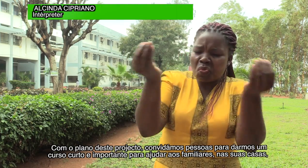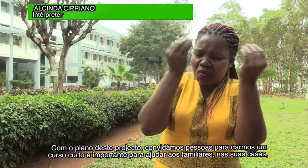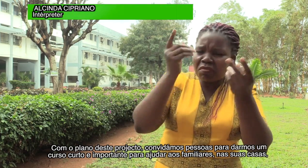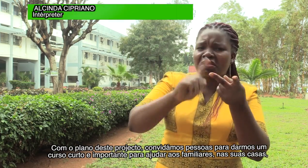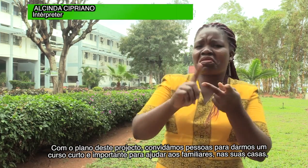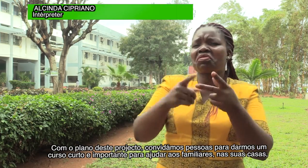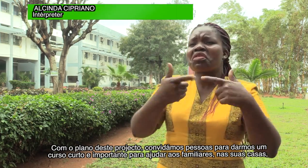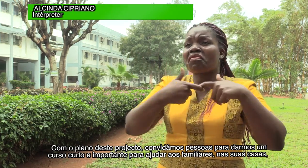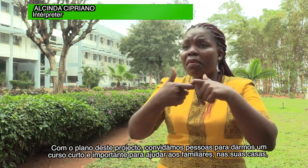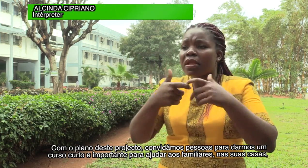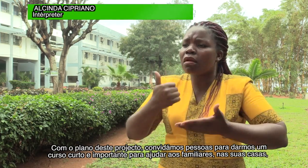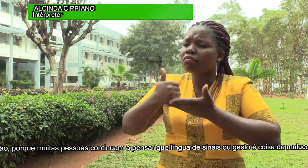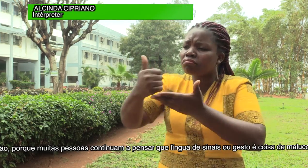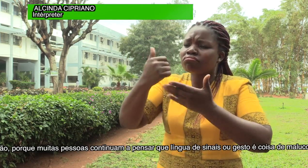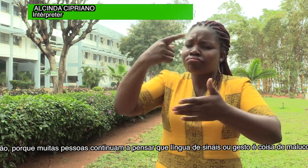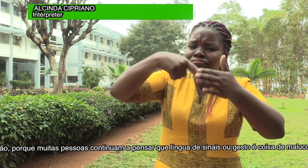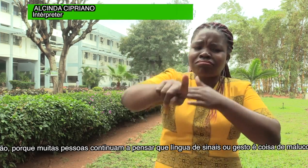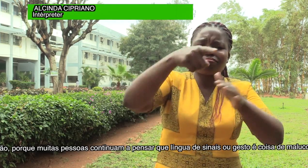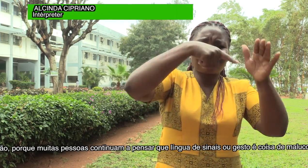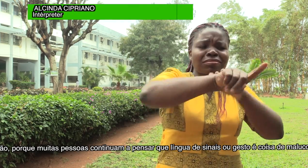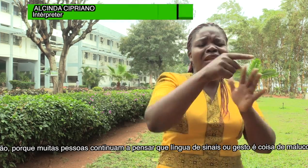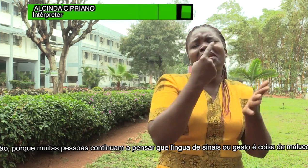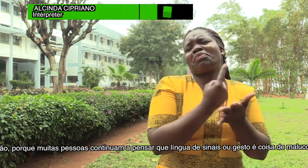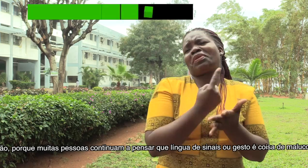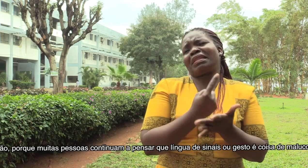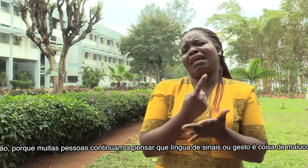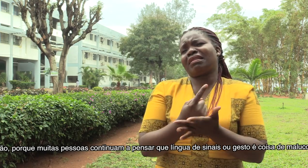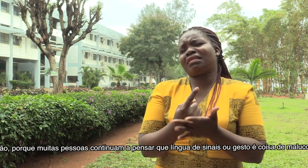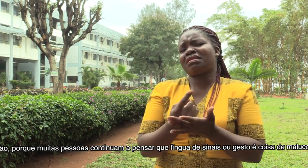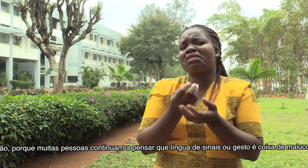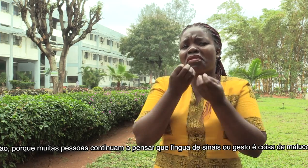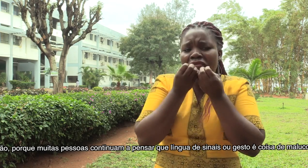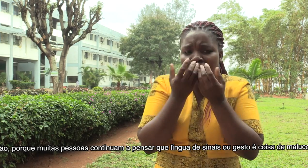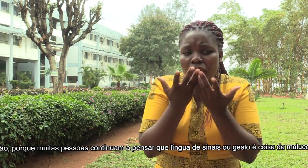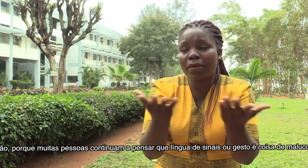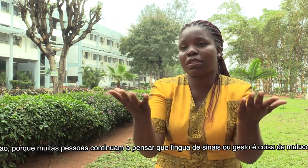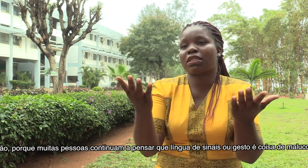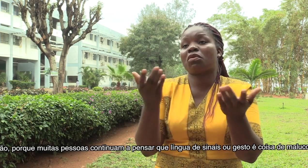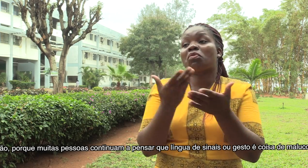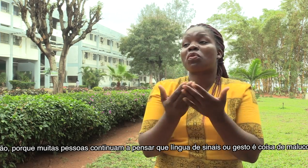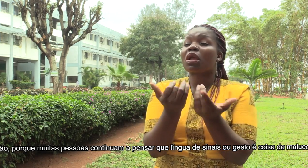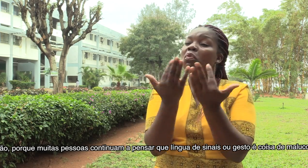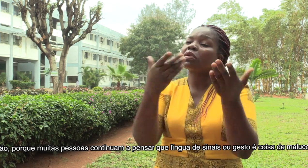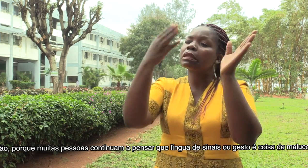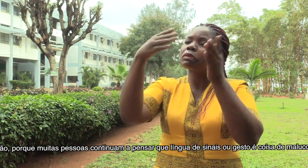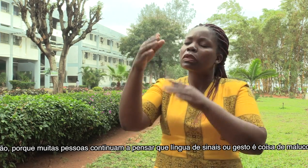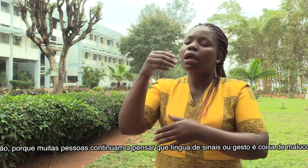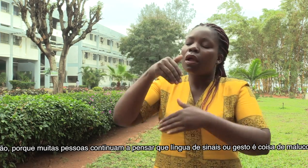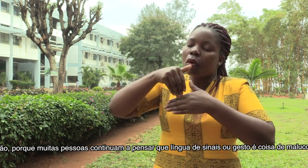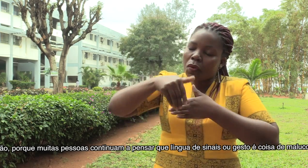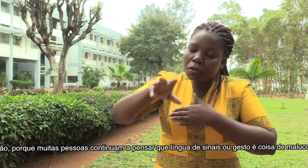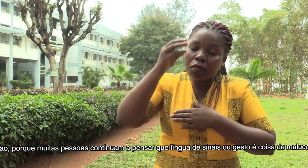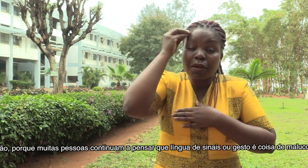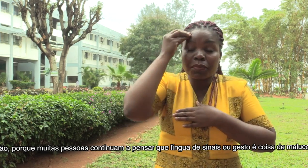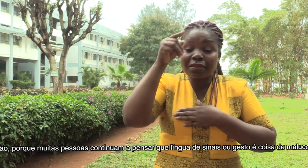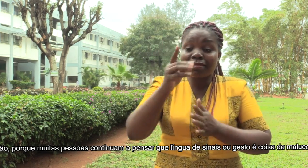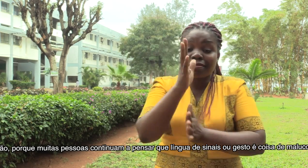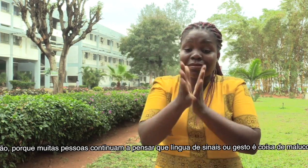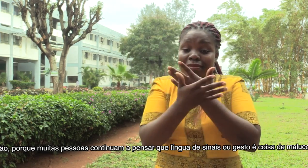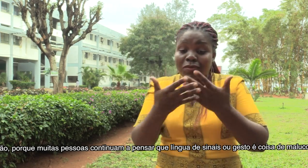nas suas casas de informação. Porque muitas pessoas continuam a pensar que a língua de sinais ou gestos é coisa de maluco ou